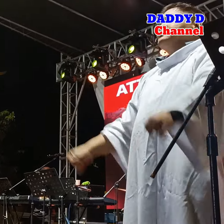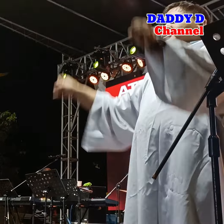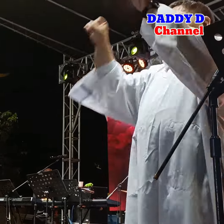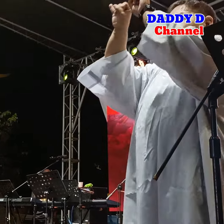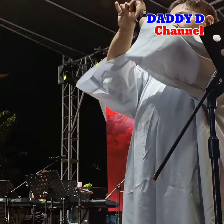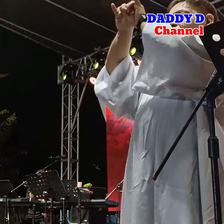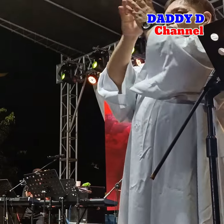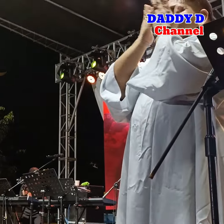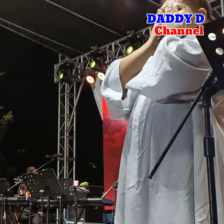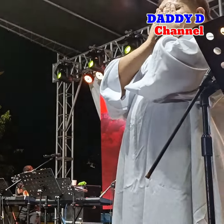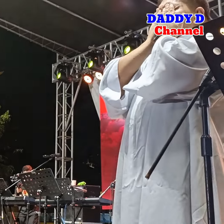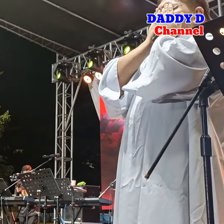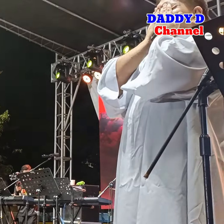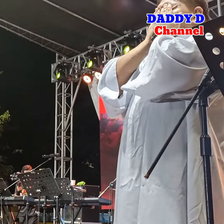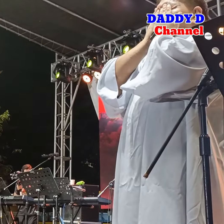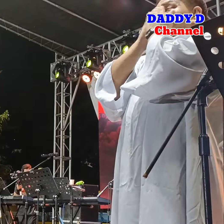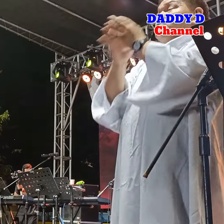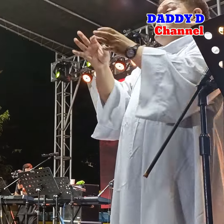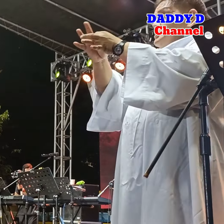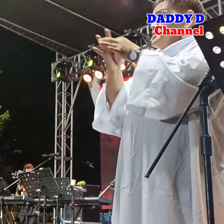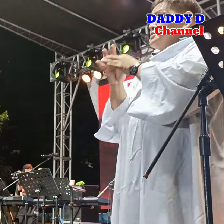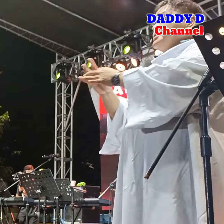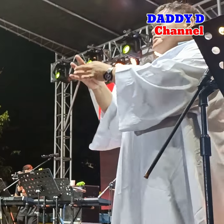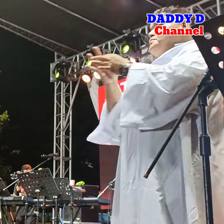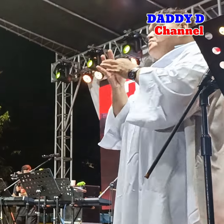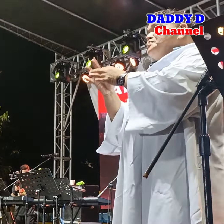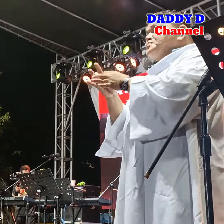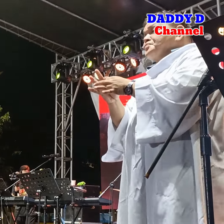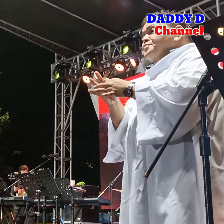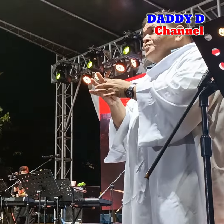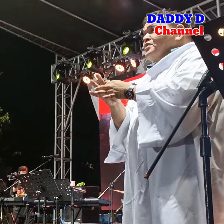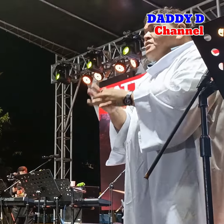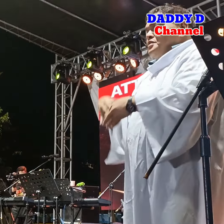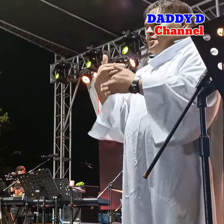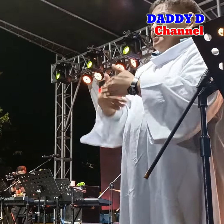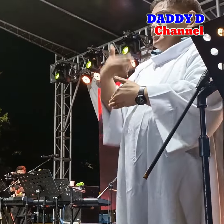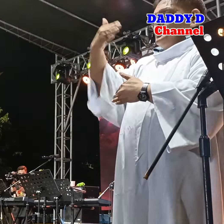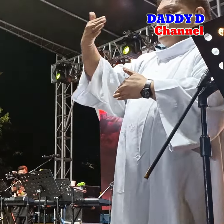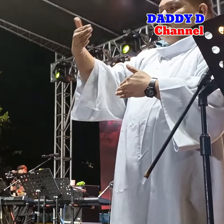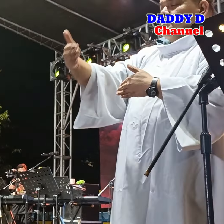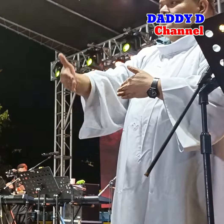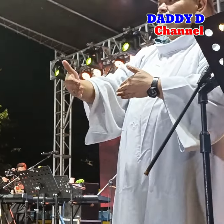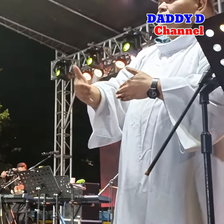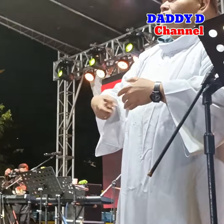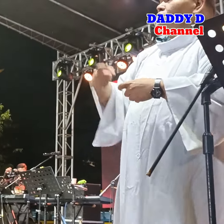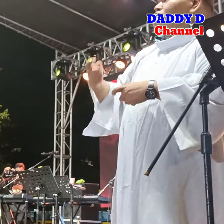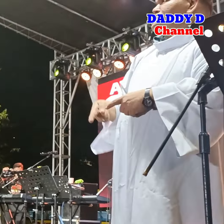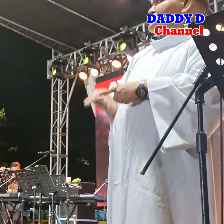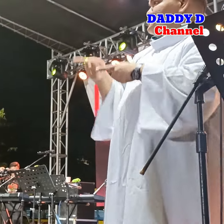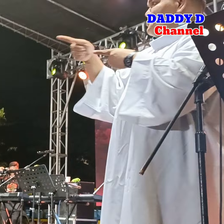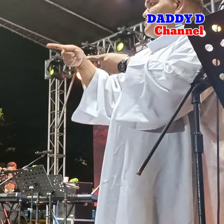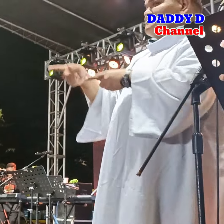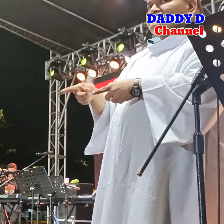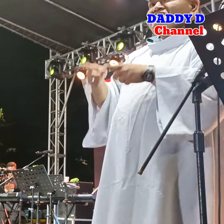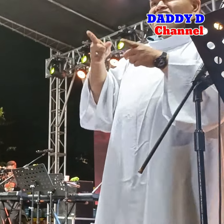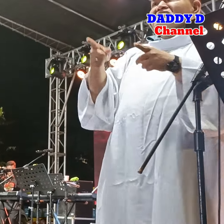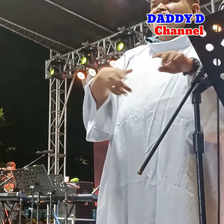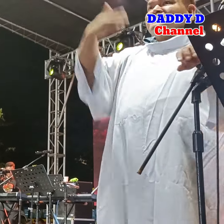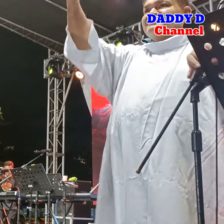Importante, kailangan magkaisa. Kasi yun ang susunod nilang gagawin sa atin. Iintrigahin